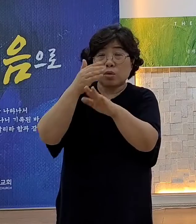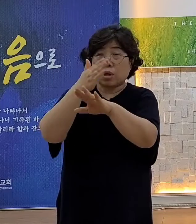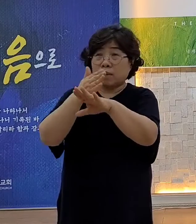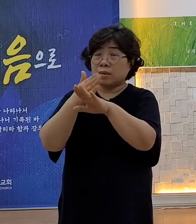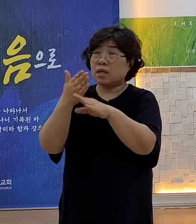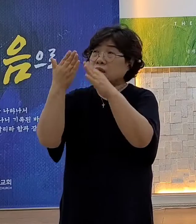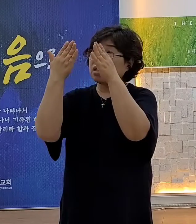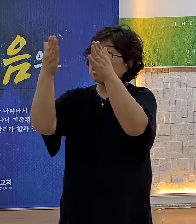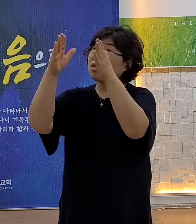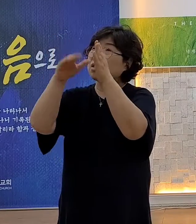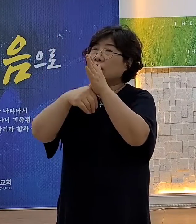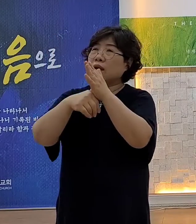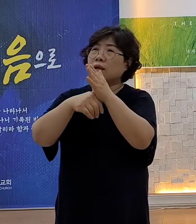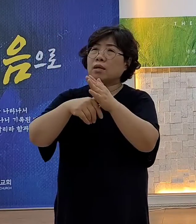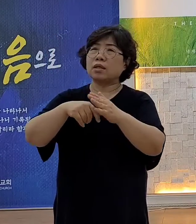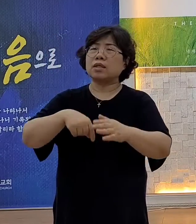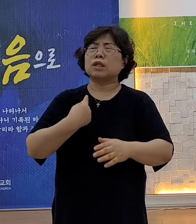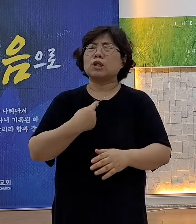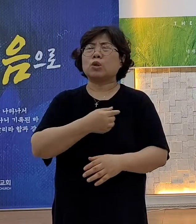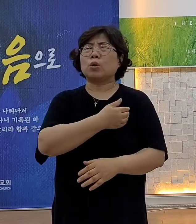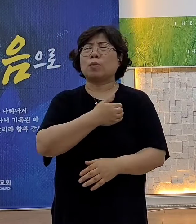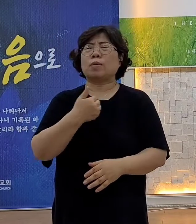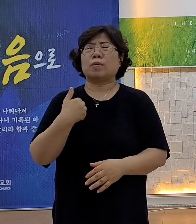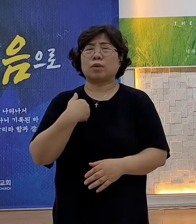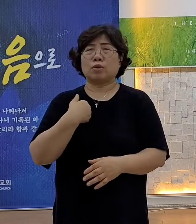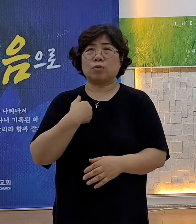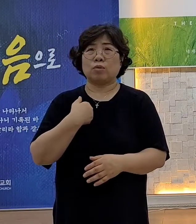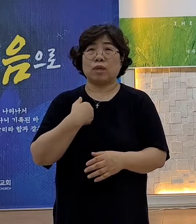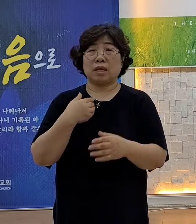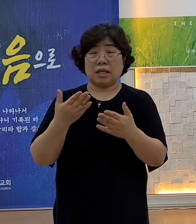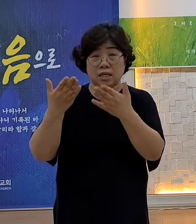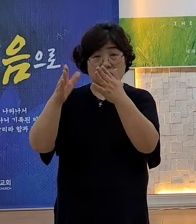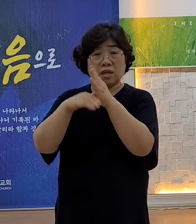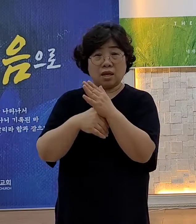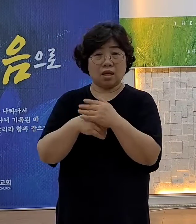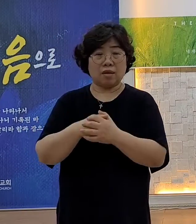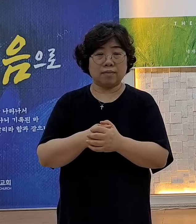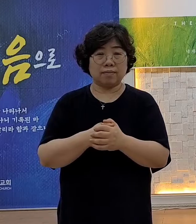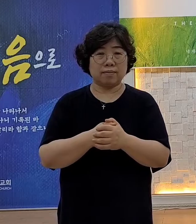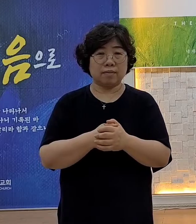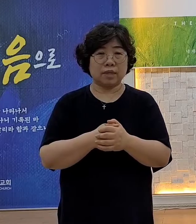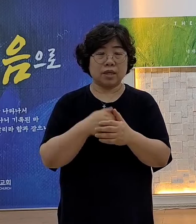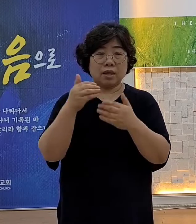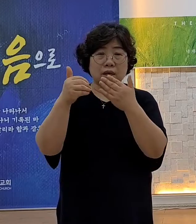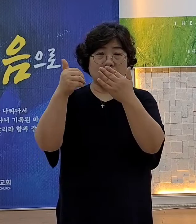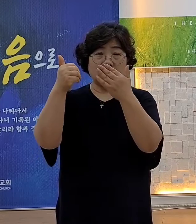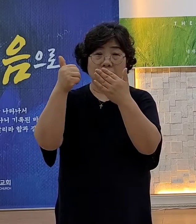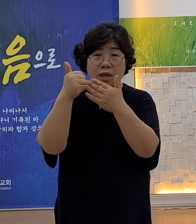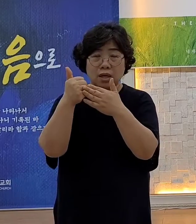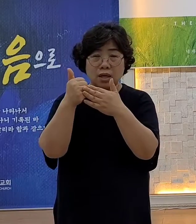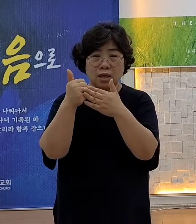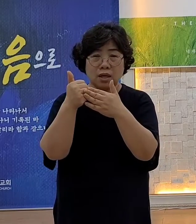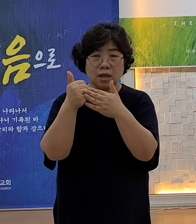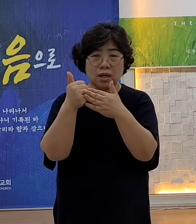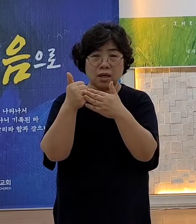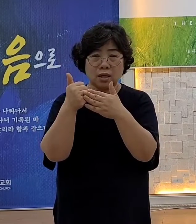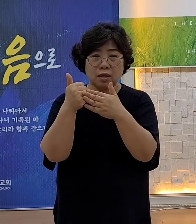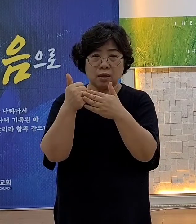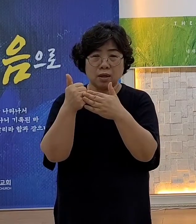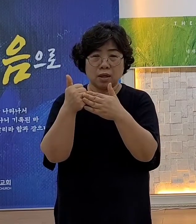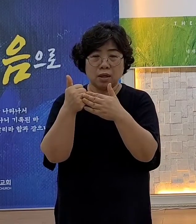아니라 자원하는 마음으로 이렇게 기뻐하는 이 절기. 이것이 바로 이 맥주절과